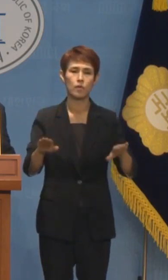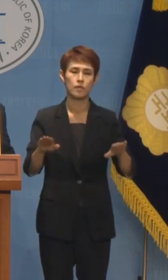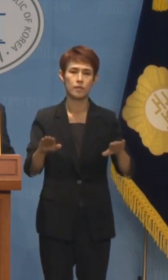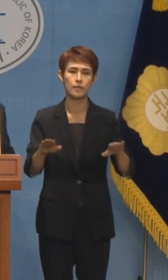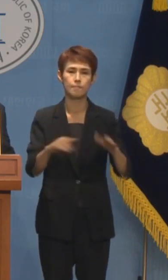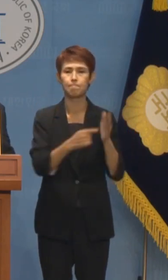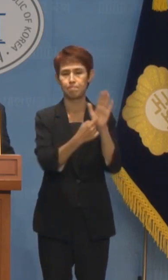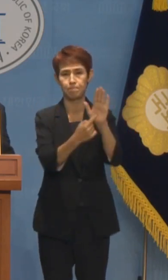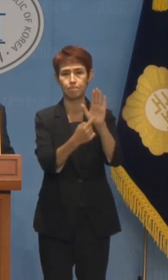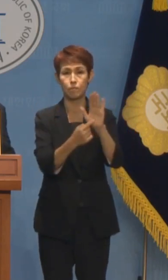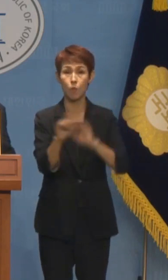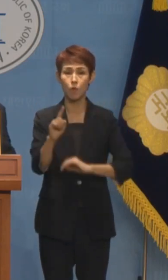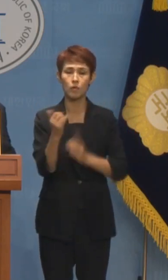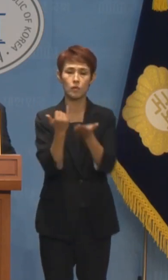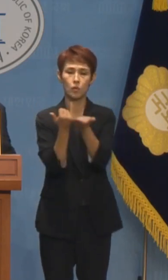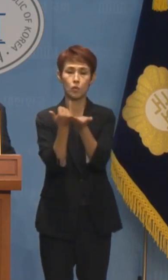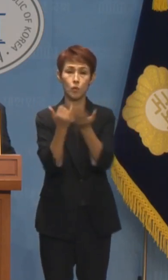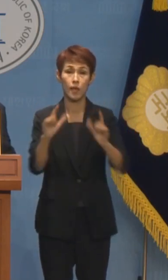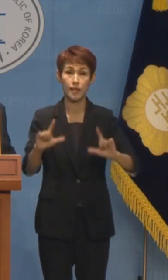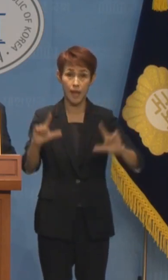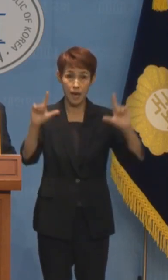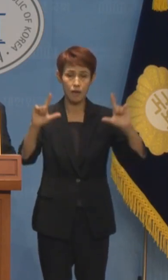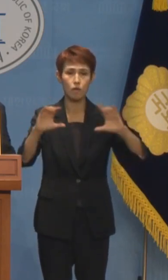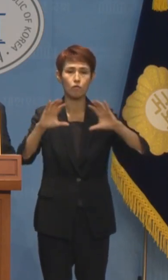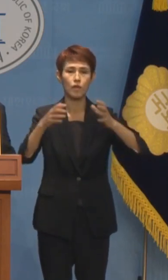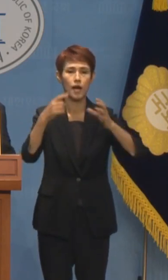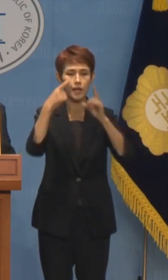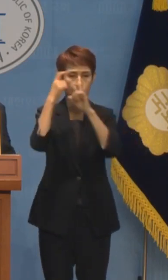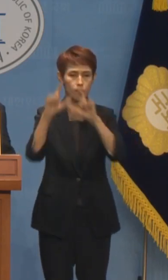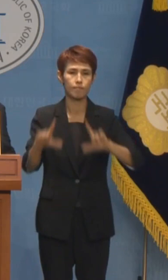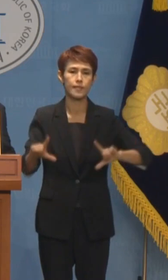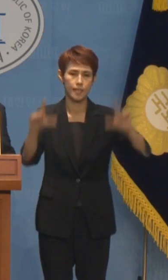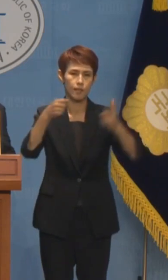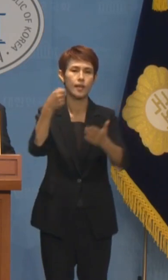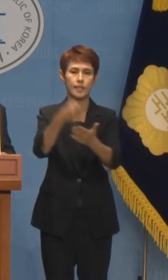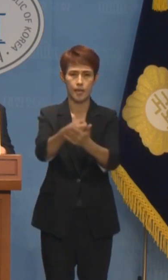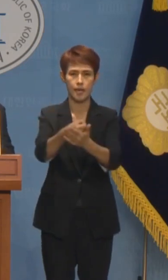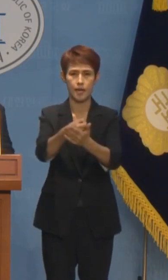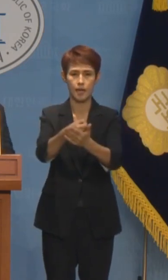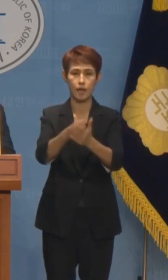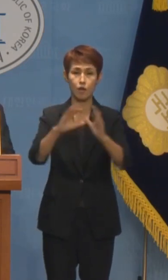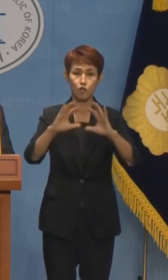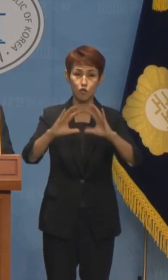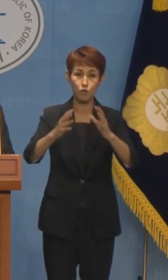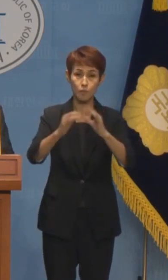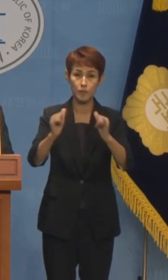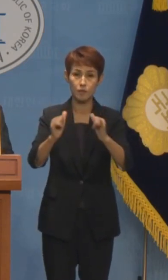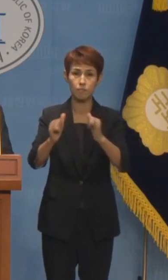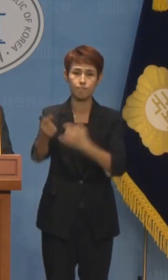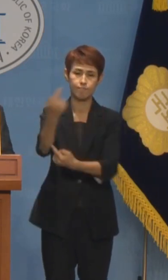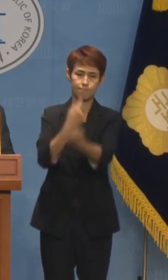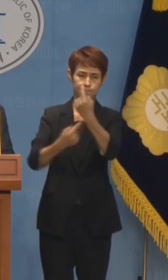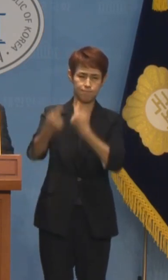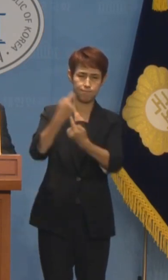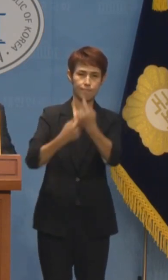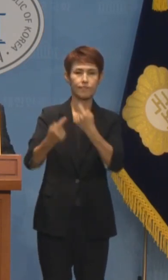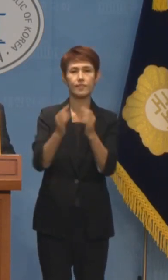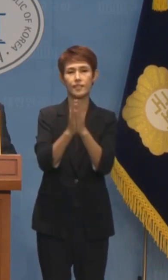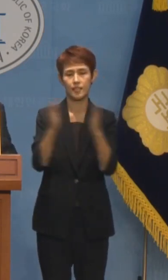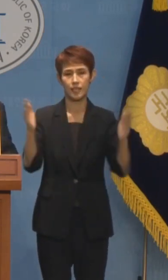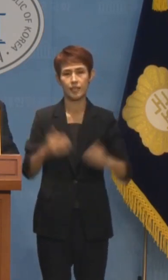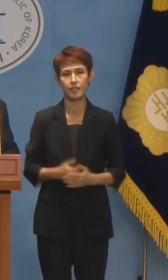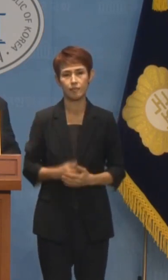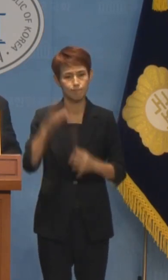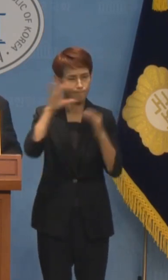독도의 날을 국가 기념일로 지정하자는 국 국민동의 청원이 어 시작이 됐습니다